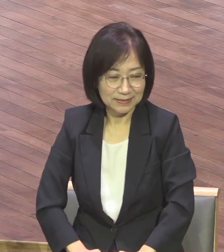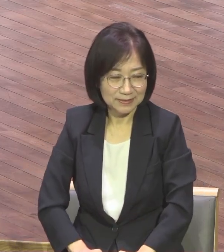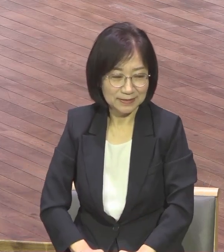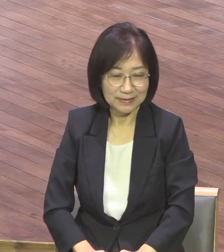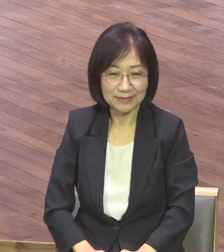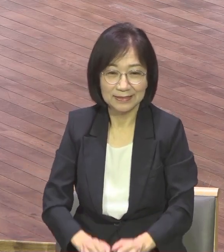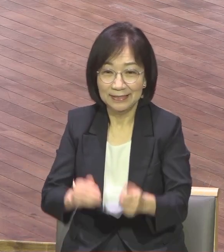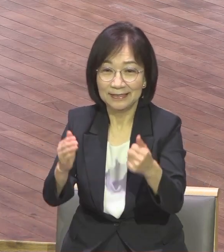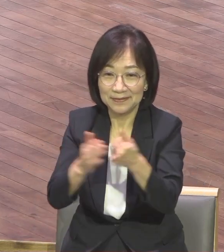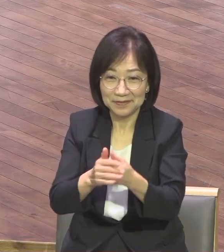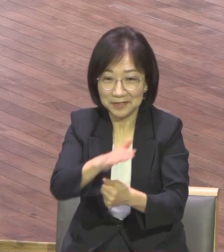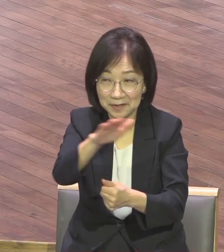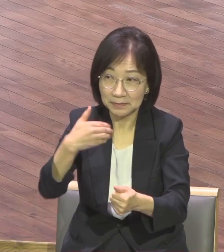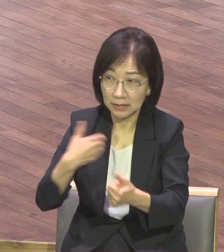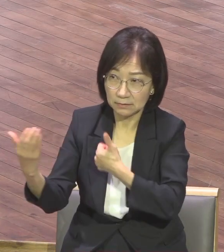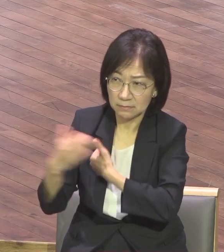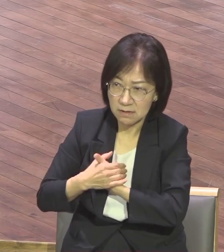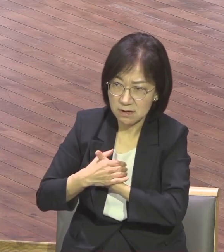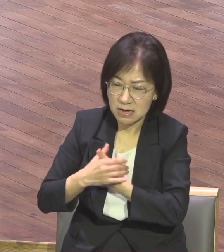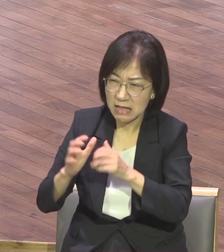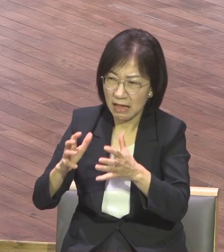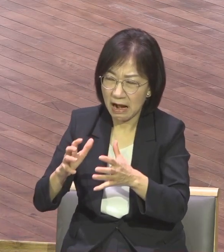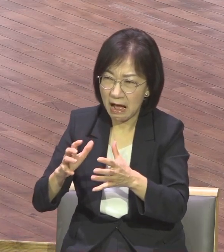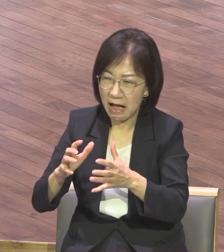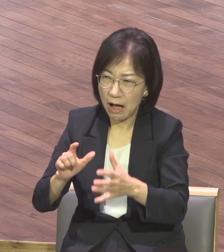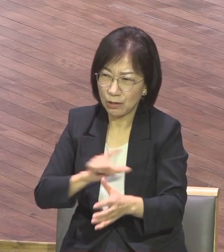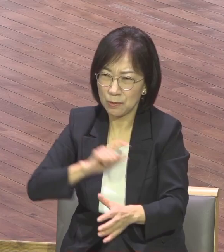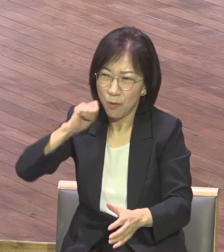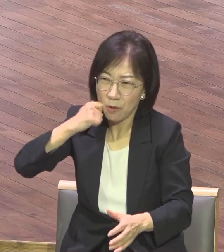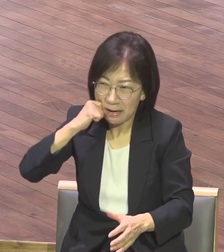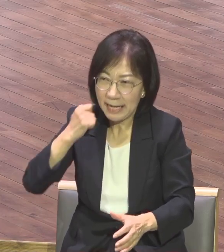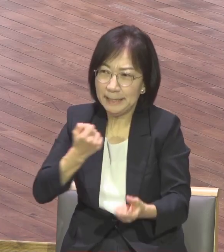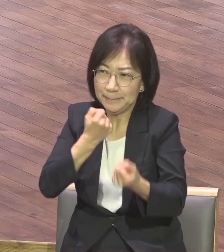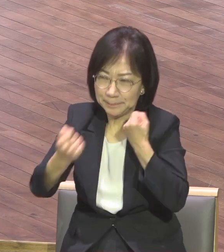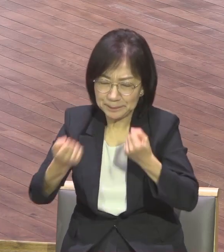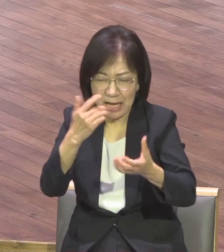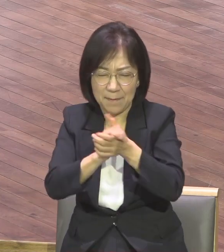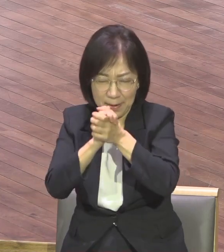코트 디바로 하나님이여 저 파파누기니야 하나님 가보지도 못하고 알지